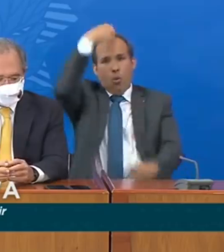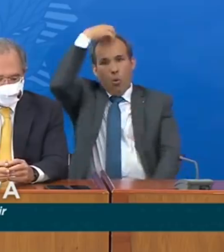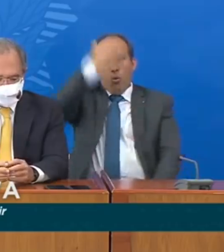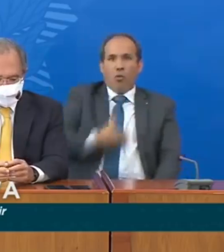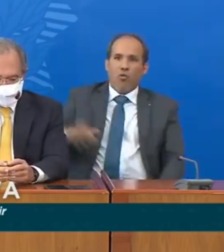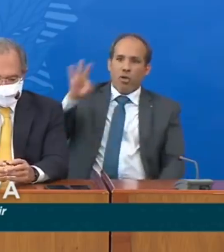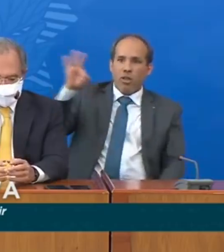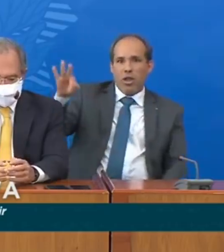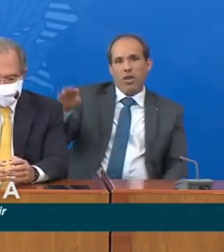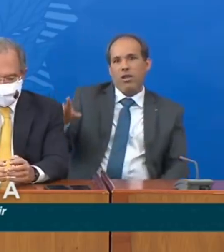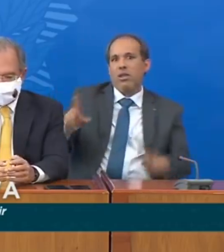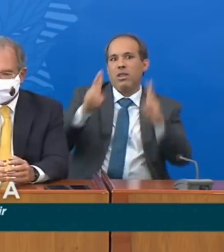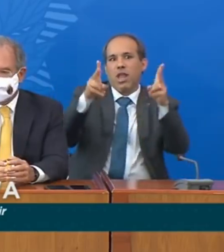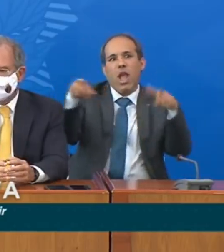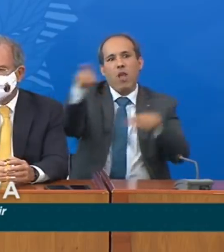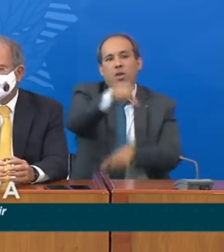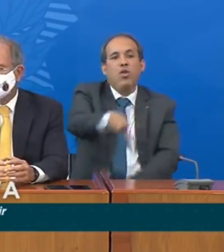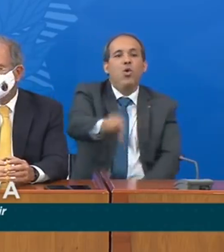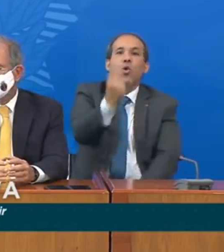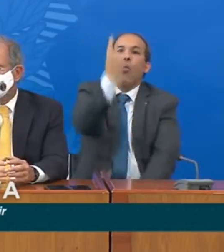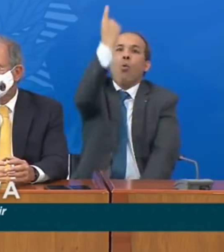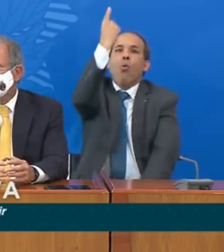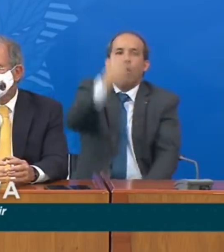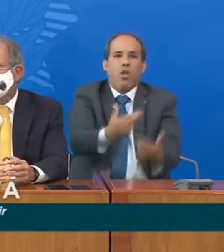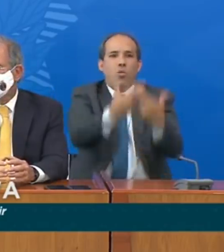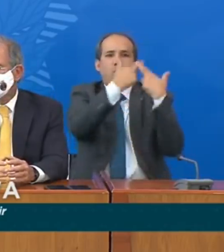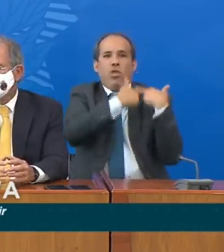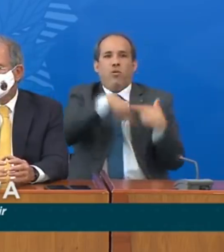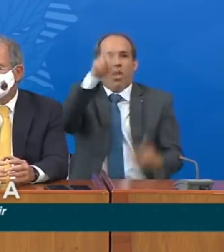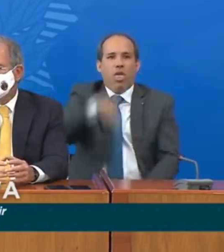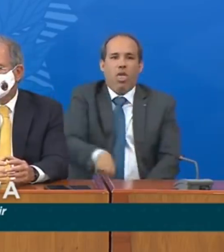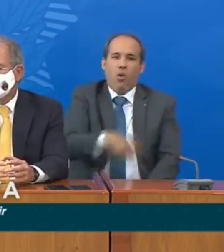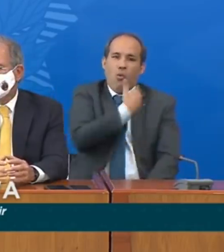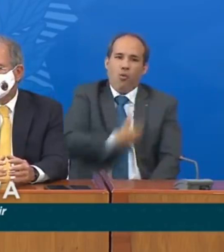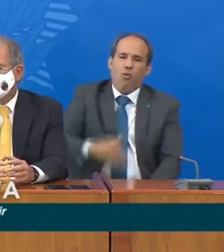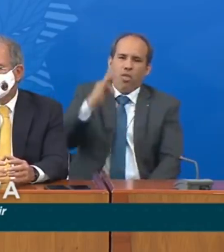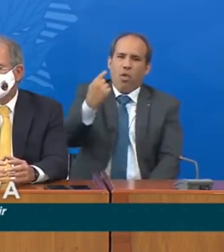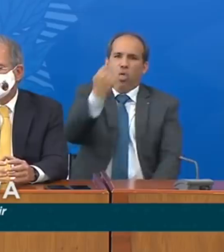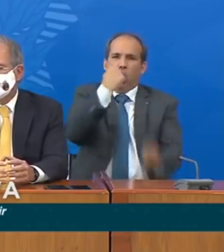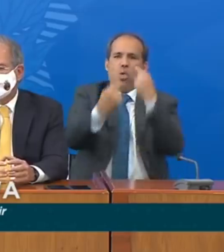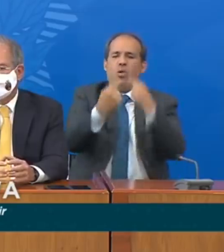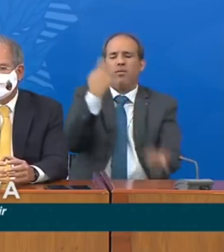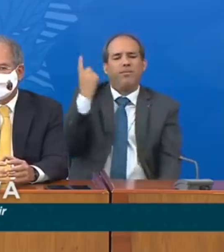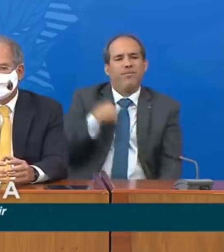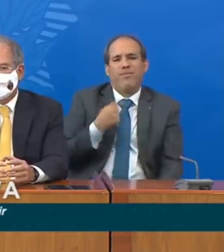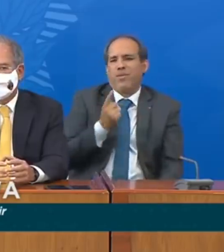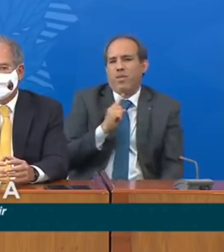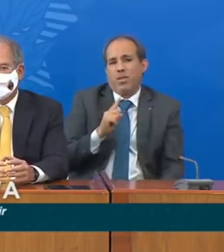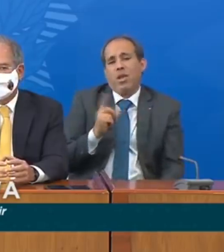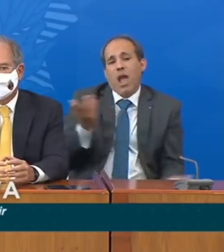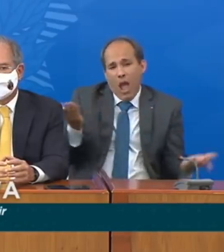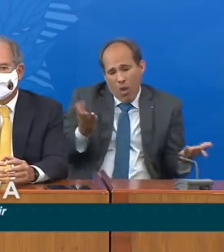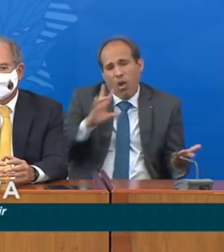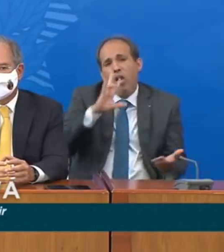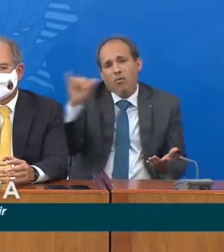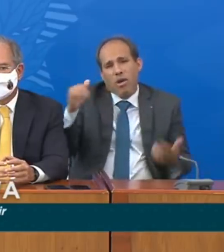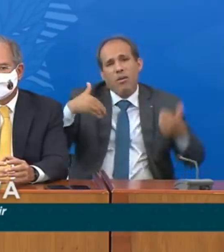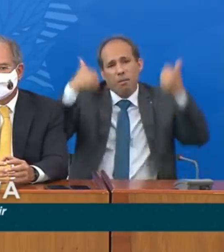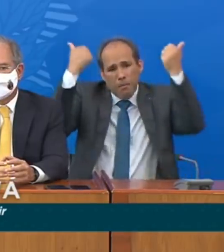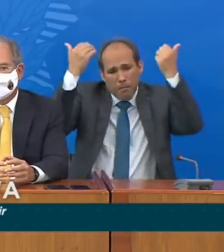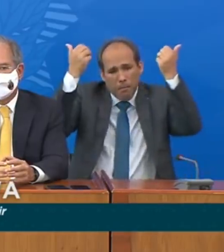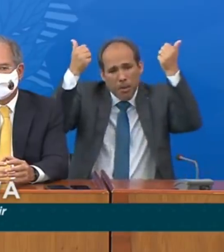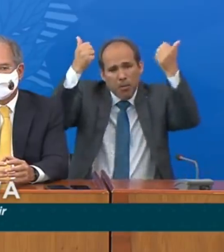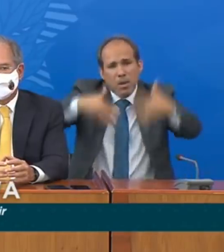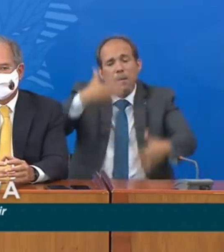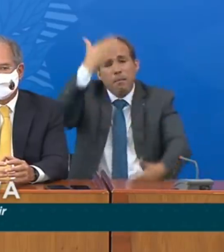pessoal elege um responsável por aquele problema, é o governo federal. Nós podemos dividir agora o peso disso,